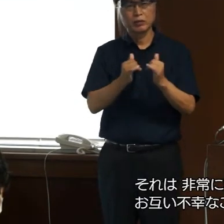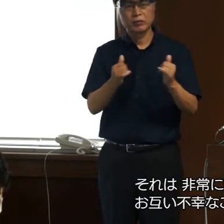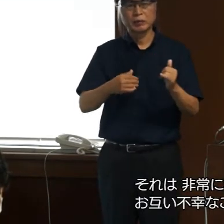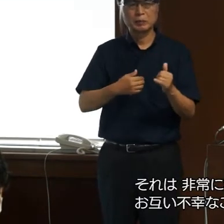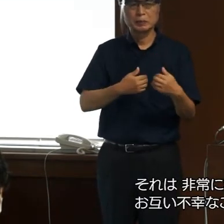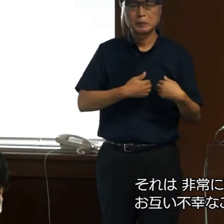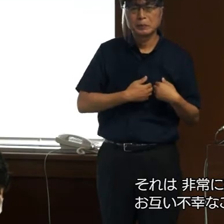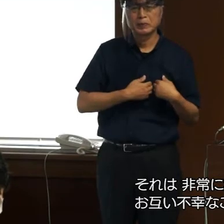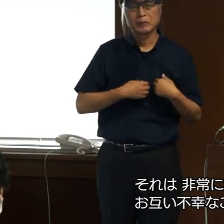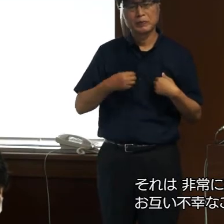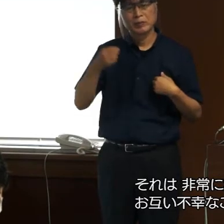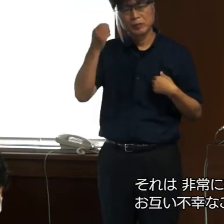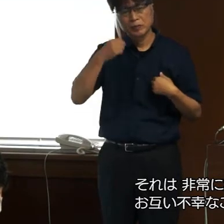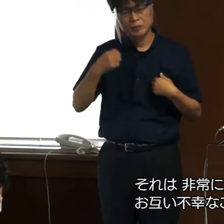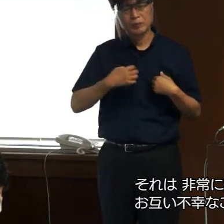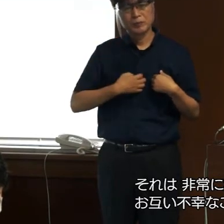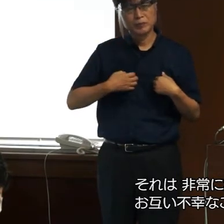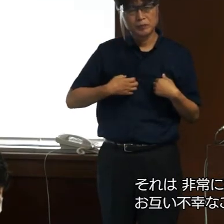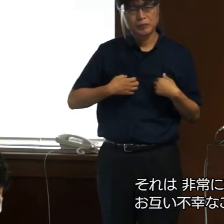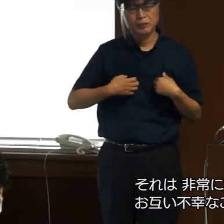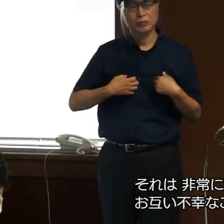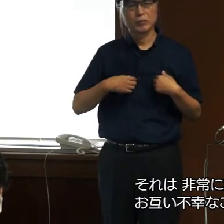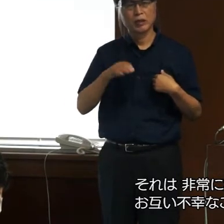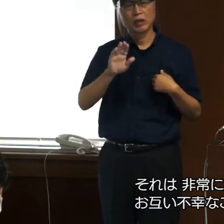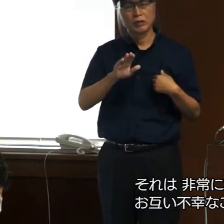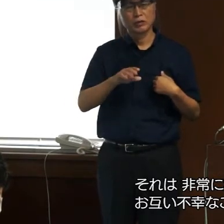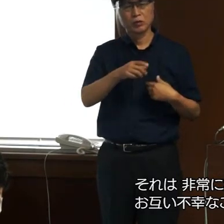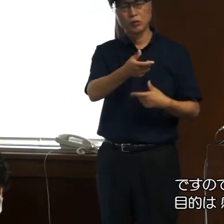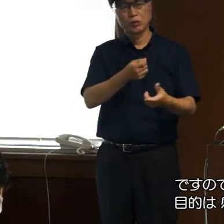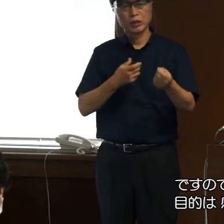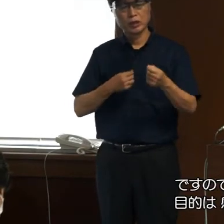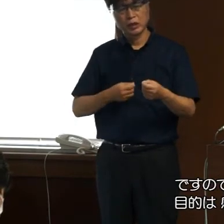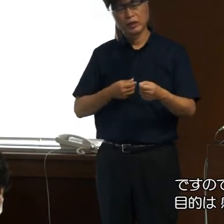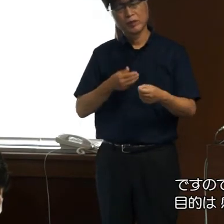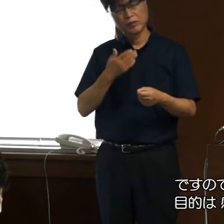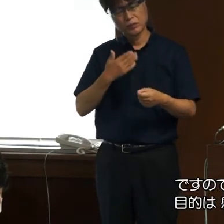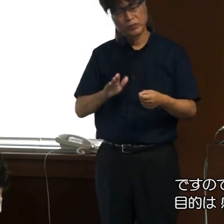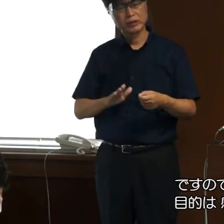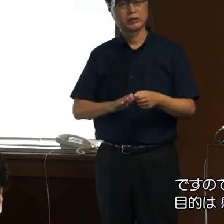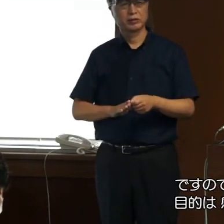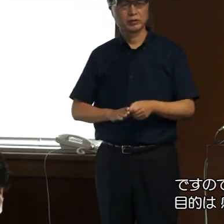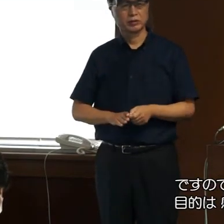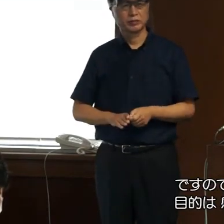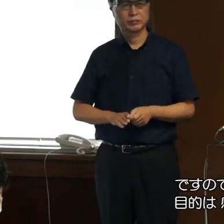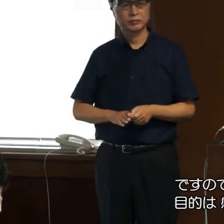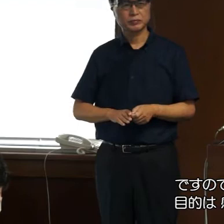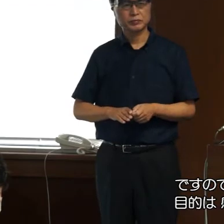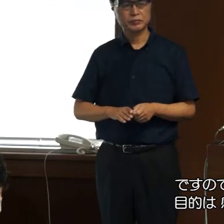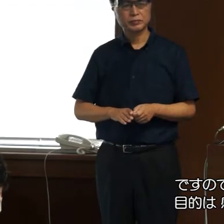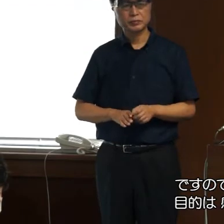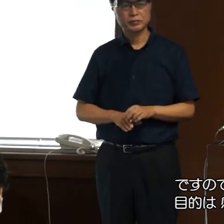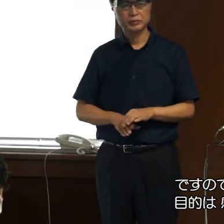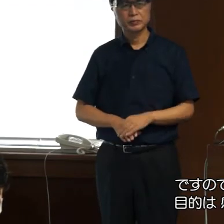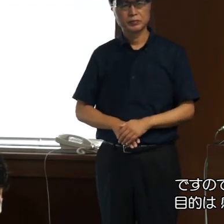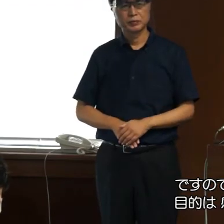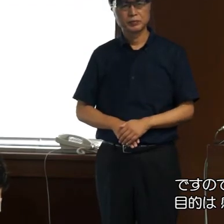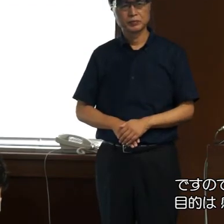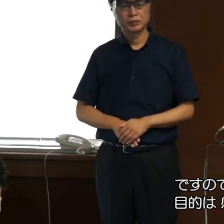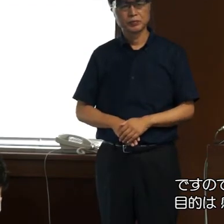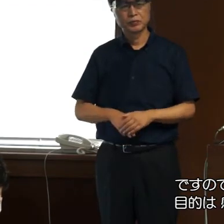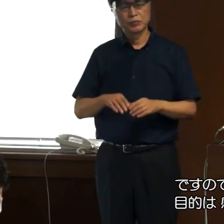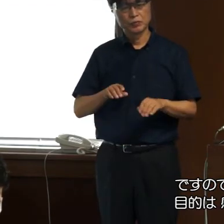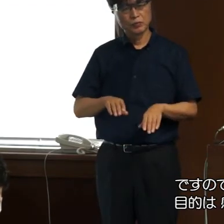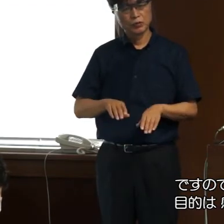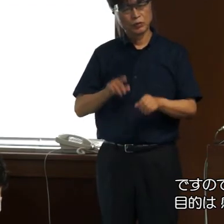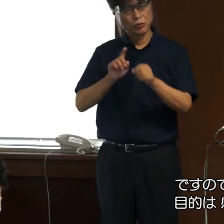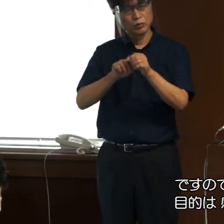に我々にとってお互い不幸なことだと思っています。ですので、そこ僕らとすると目的は